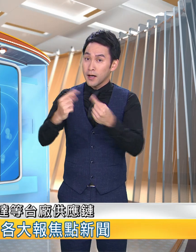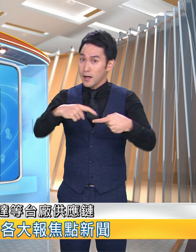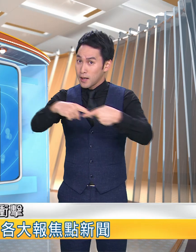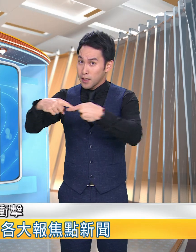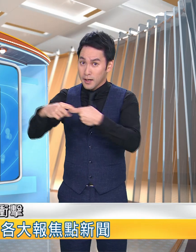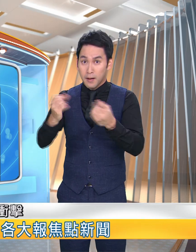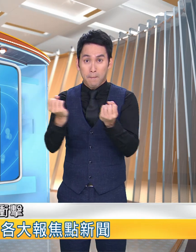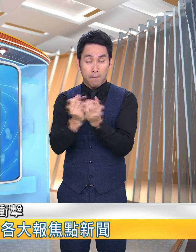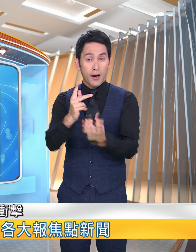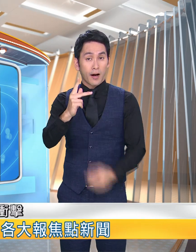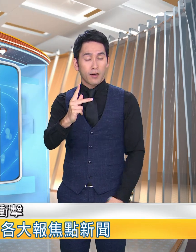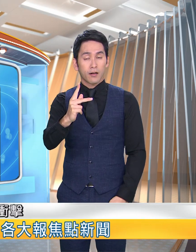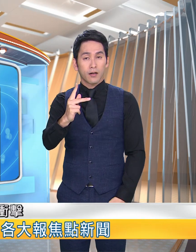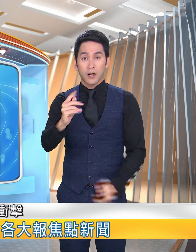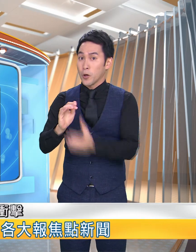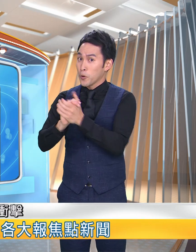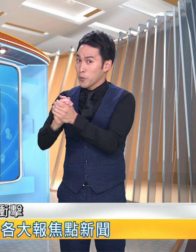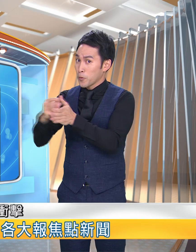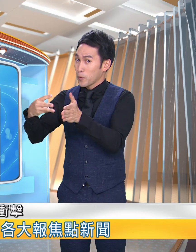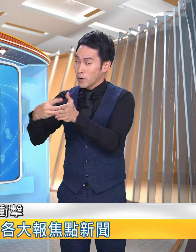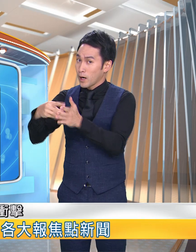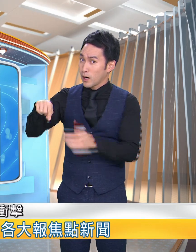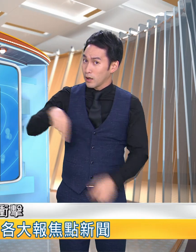绩恐怕会受到影响。